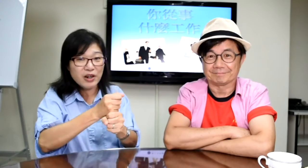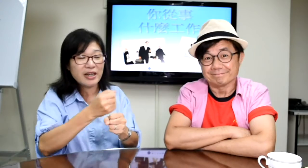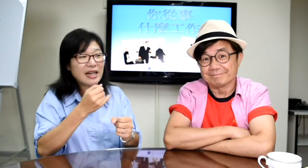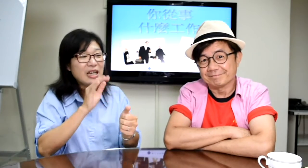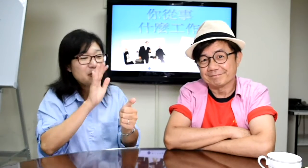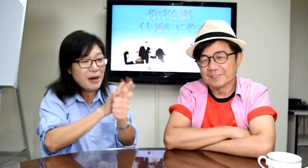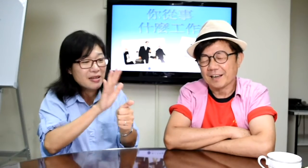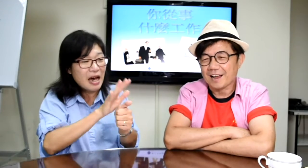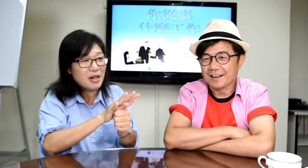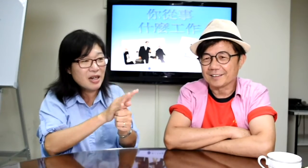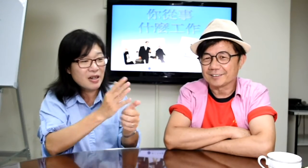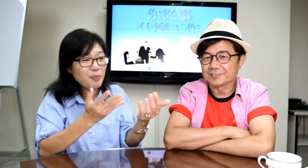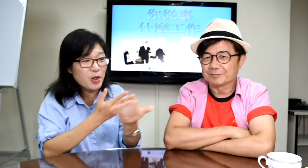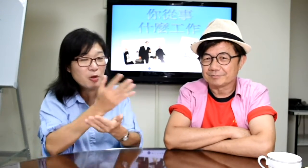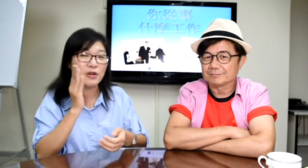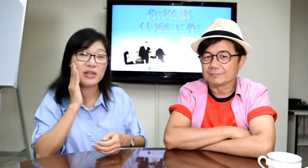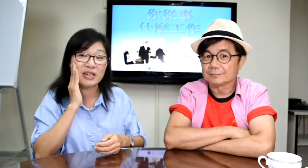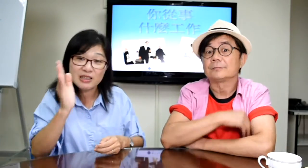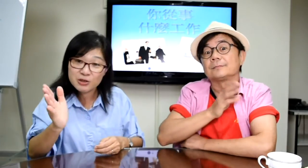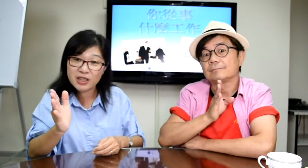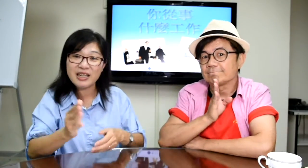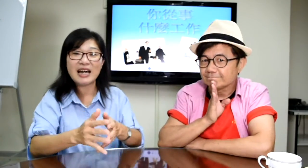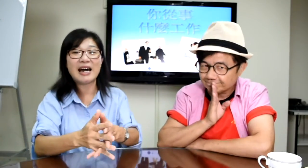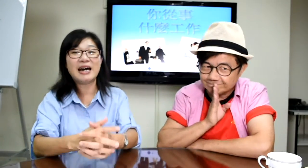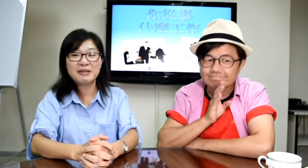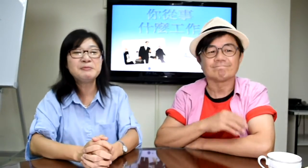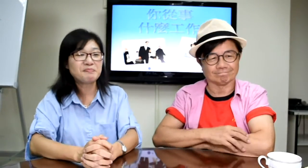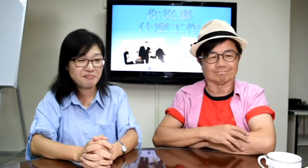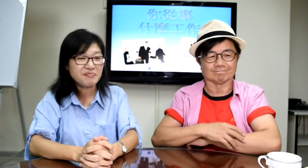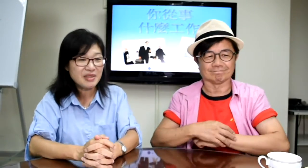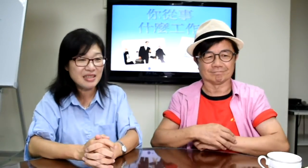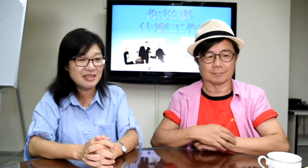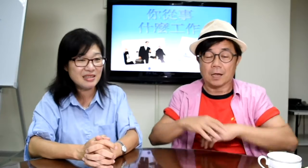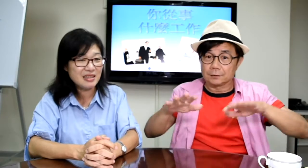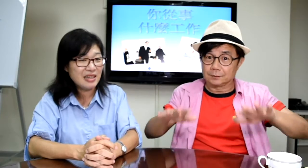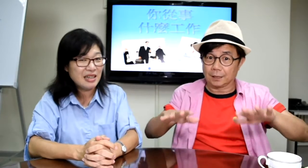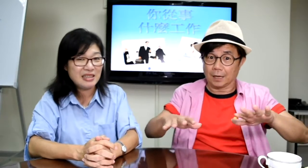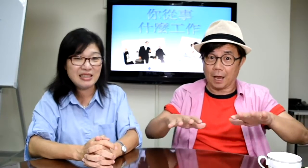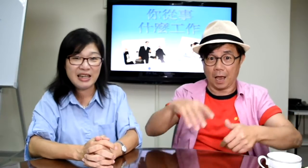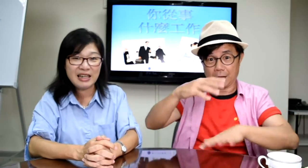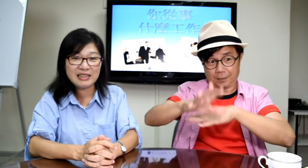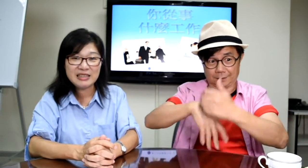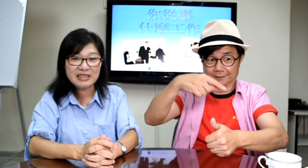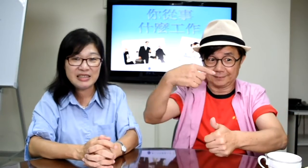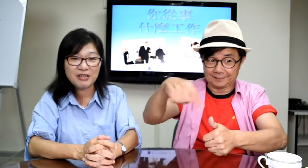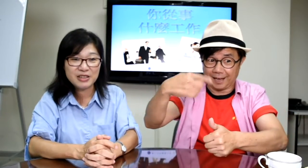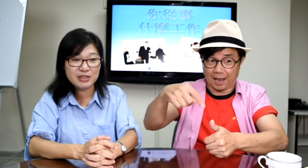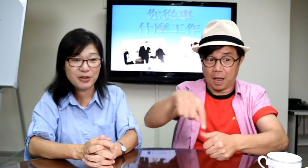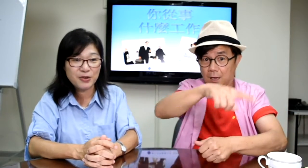也可以帮他们沟通的更顺利啊。是，今天教的手语